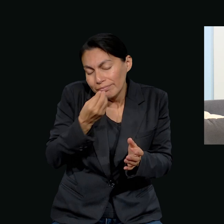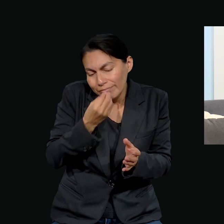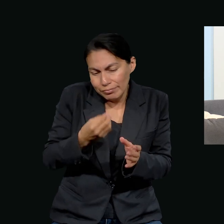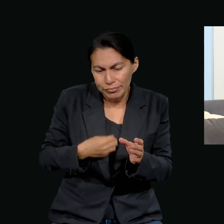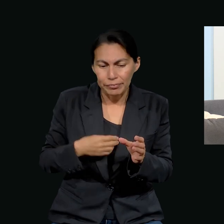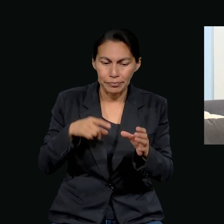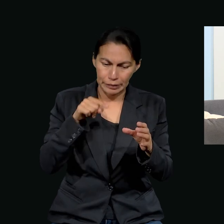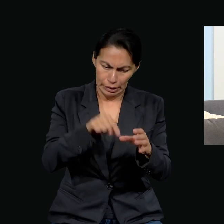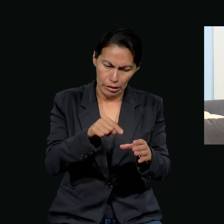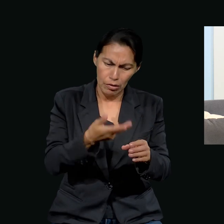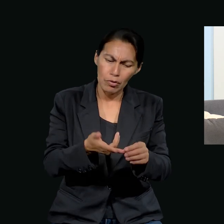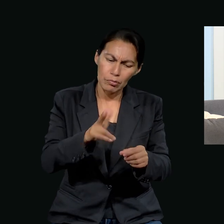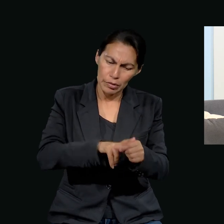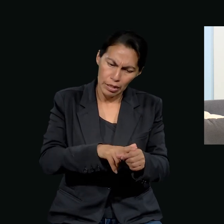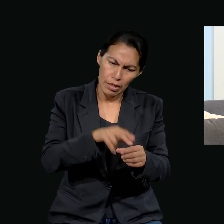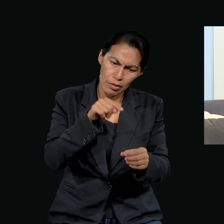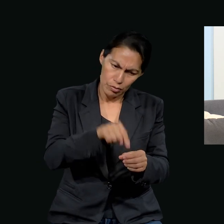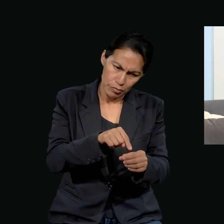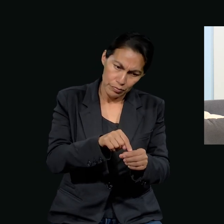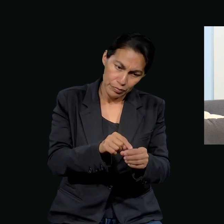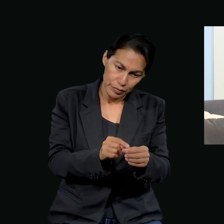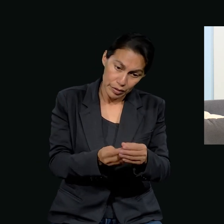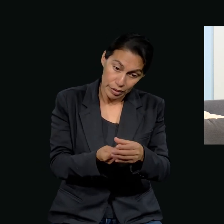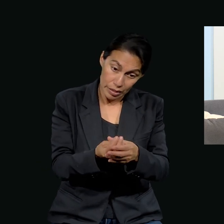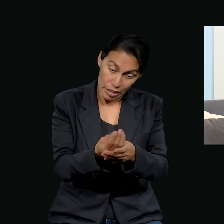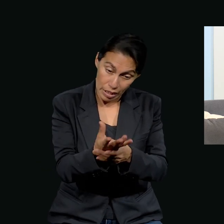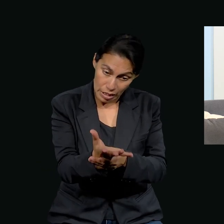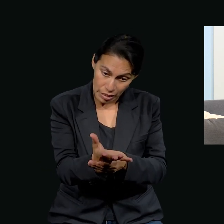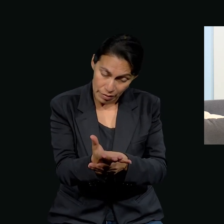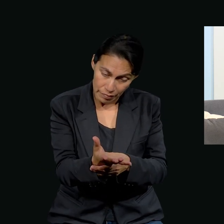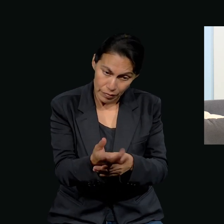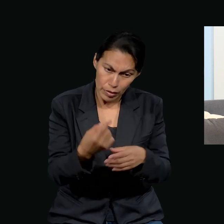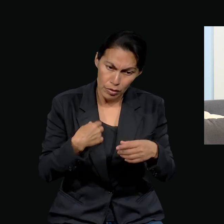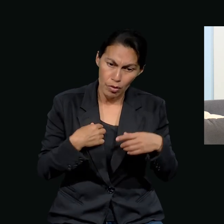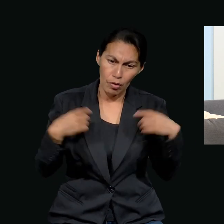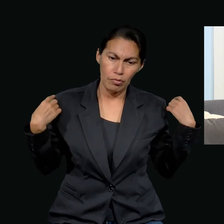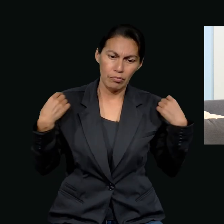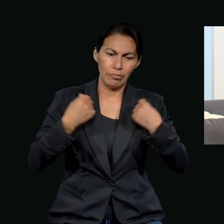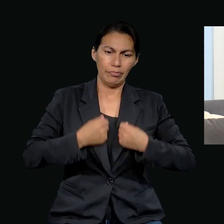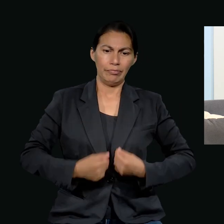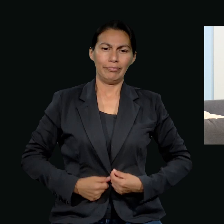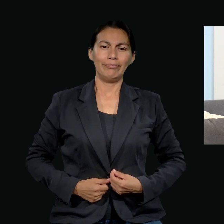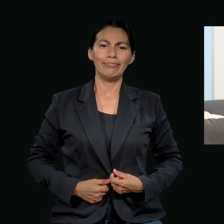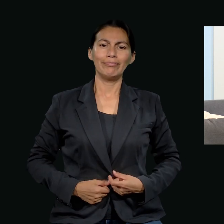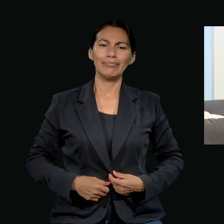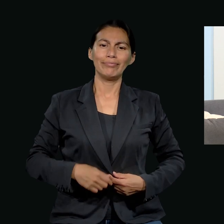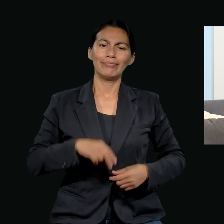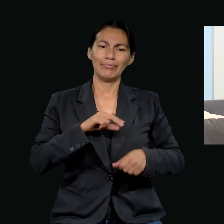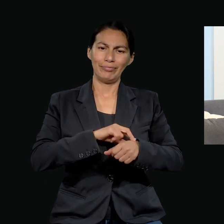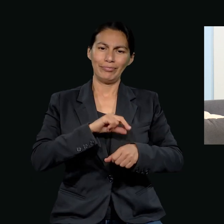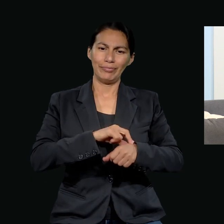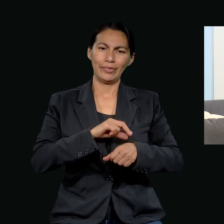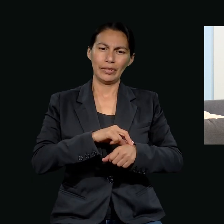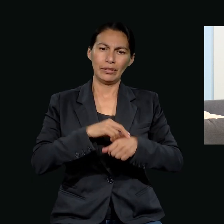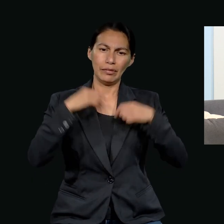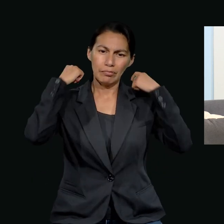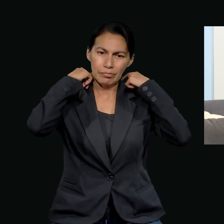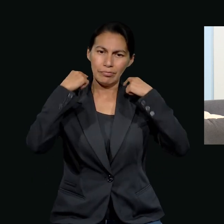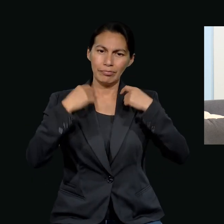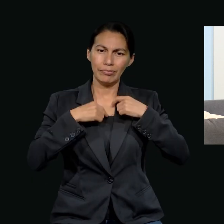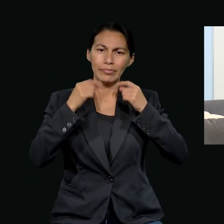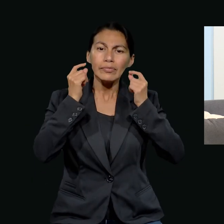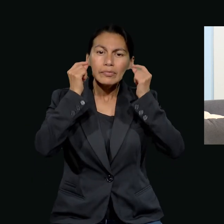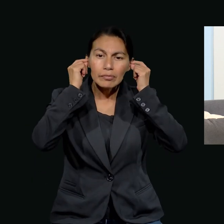salí, yo salí del hospital en el sueño, me veía con una bata de médico y un estetóscopo enganchado